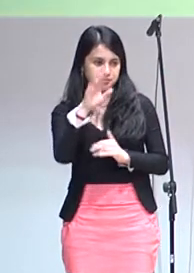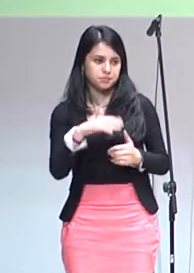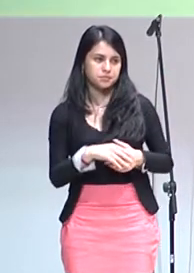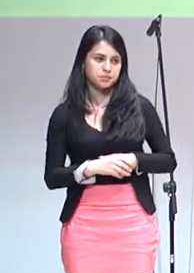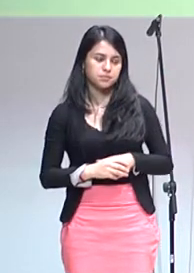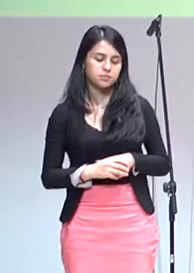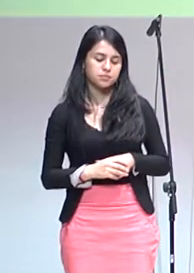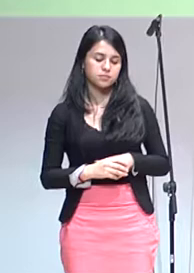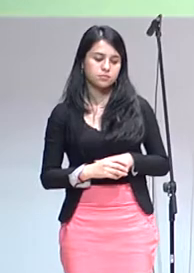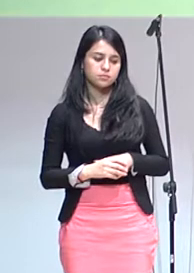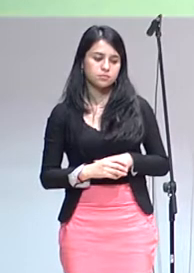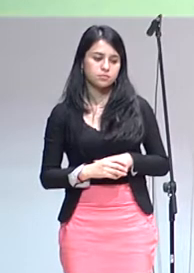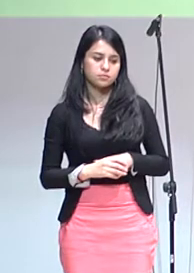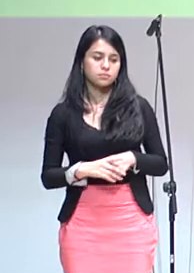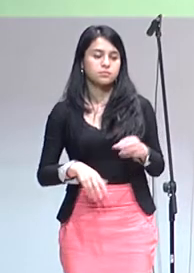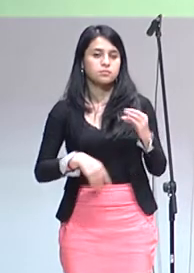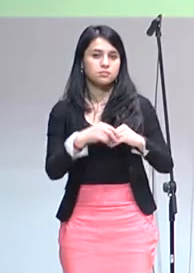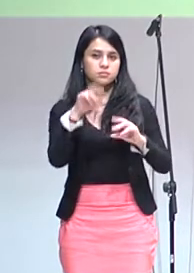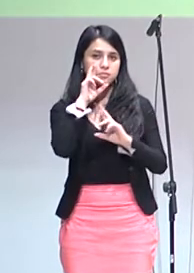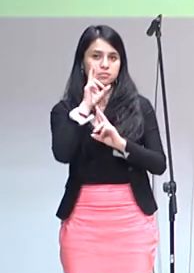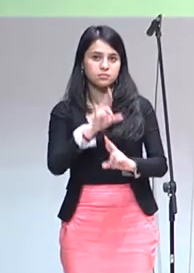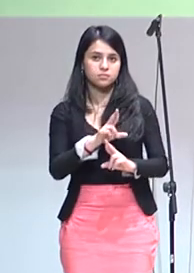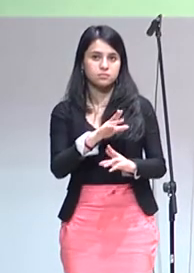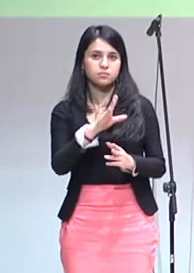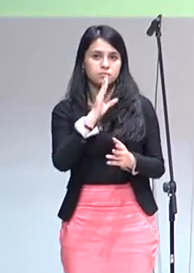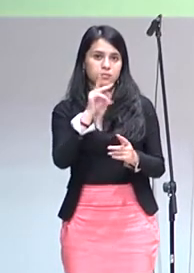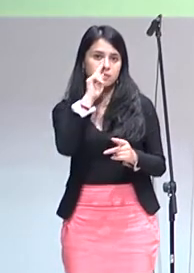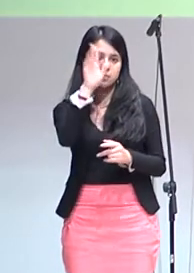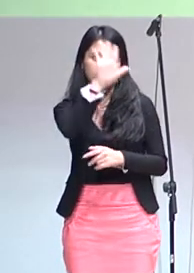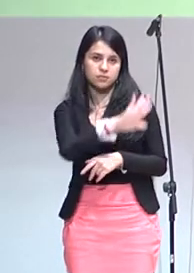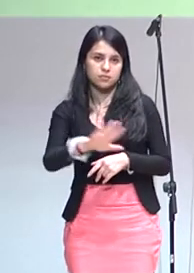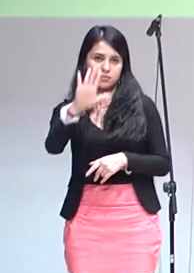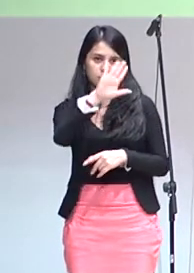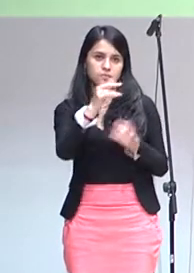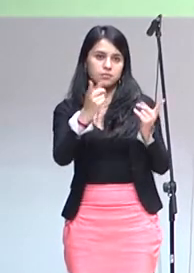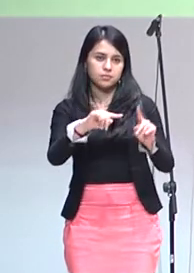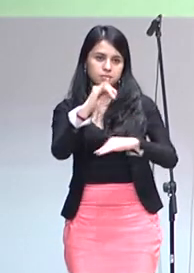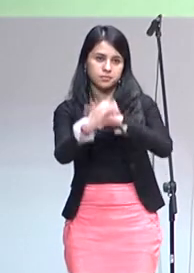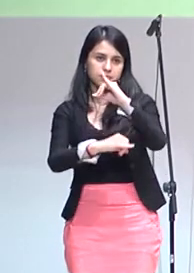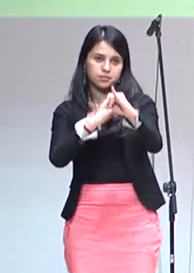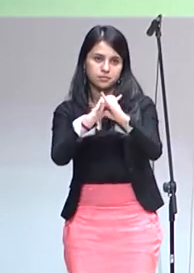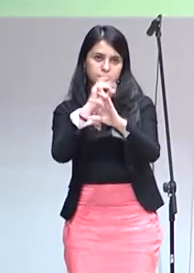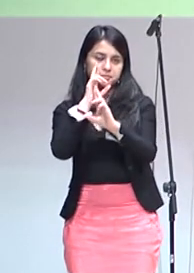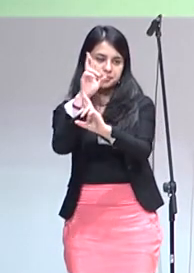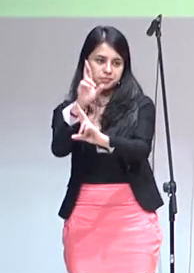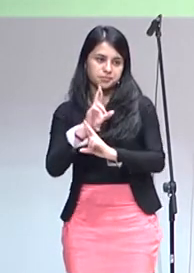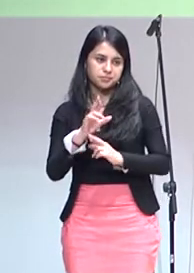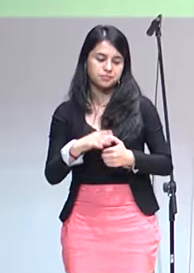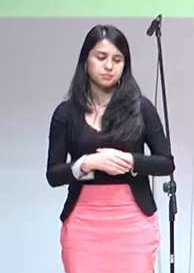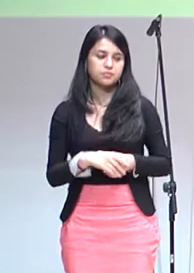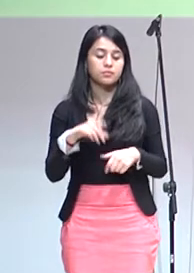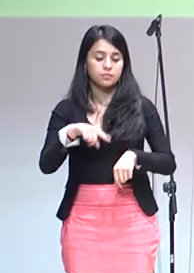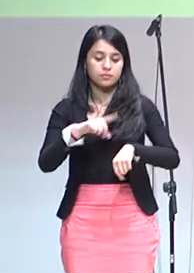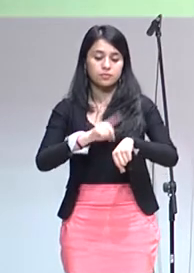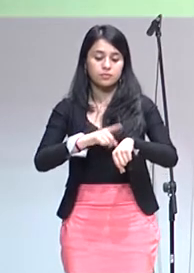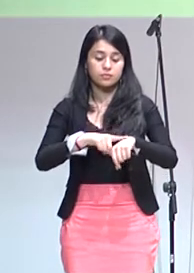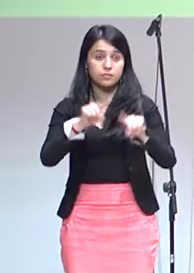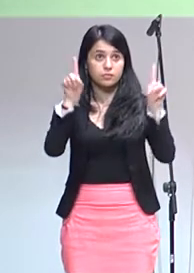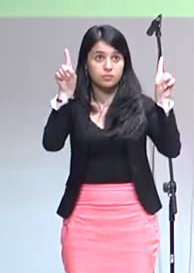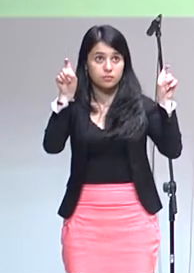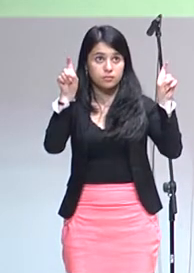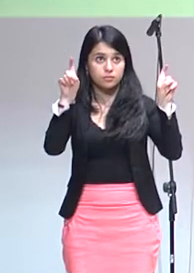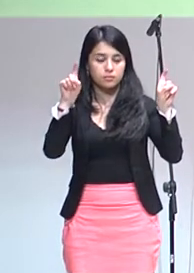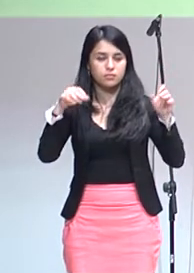Bueno, el reconocimiento también ha sido a nivel nacional y a nivel internacional. Bien, ¿en qué hemos avanzado con los muchachos? Hoy en